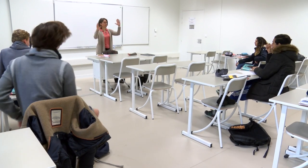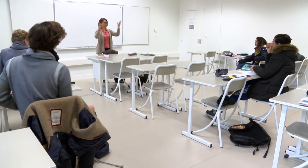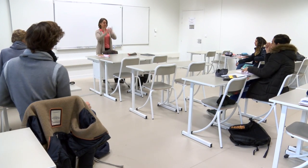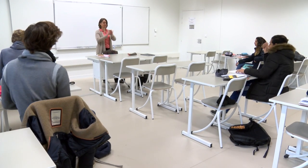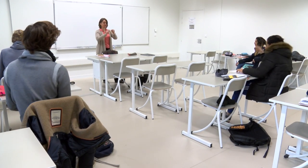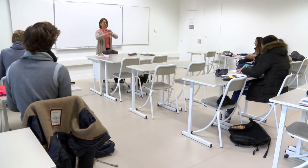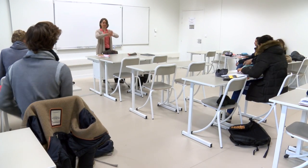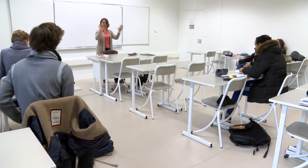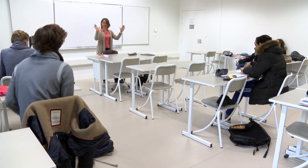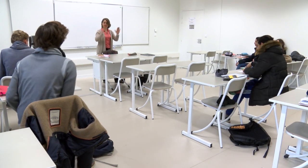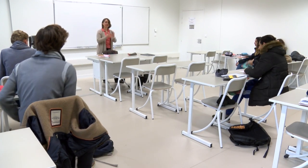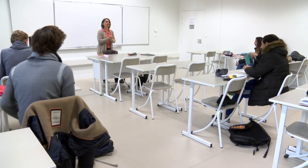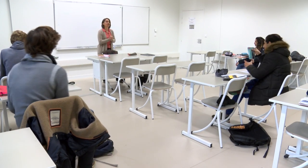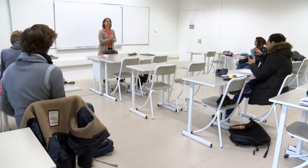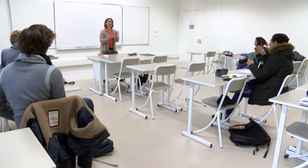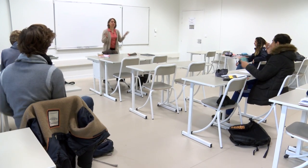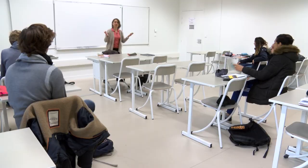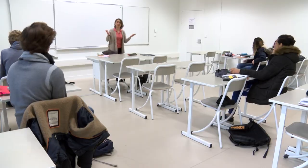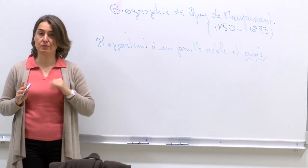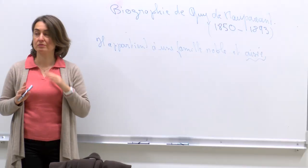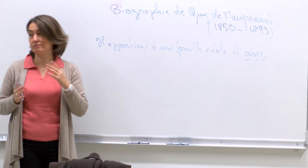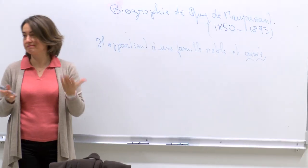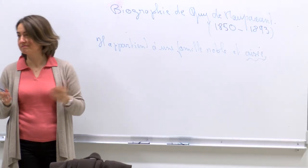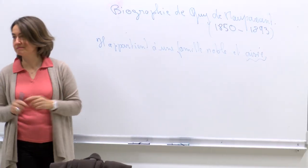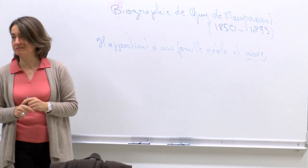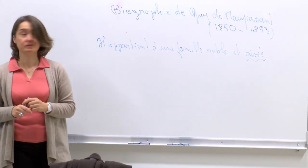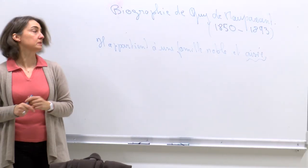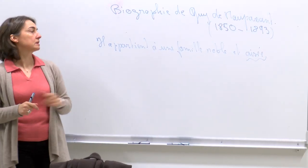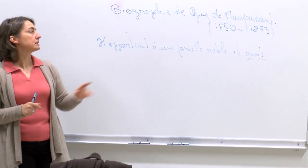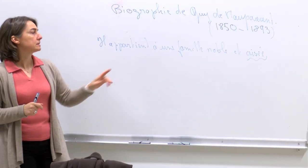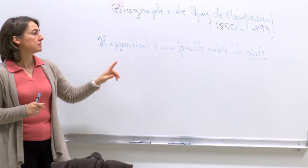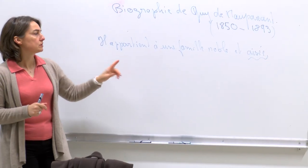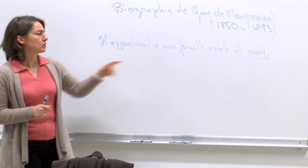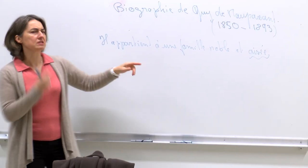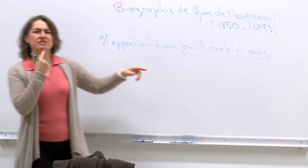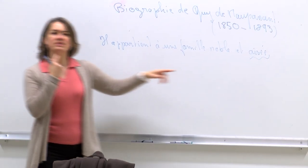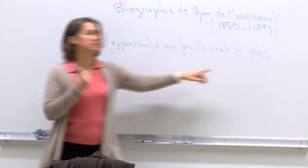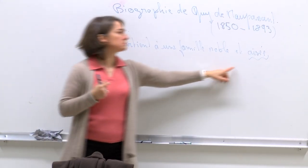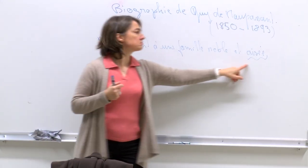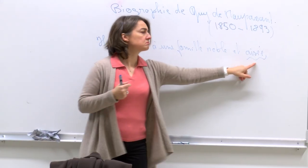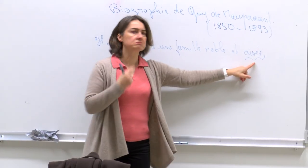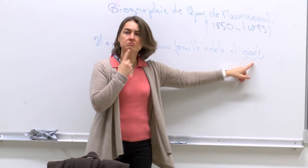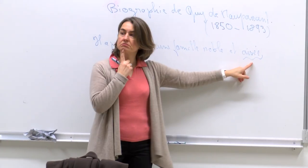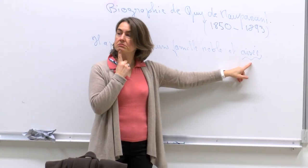Pour Nansansour, le français est une langue vraiment seconde. D'ailleurs, eux-mêmes disent, madame maternelle, c la langue des signes. Et ma langue seconde, c'est le français.